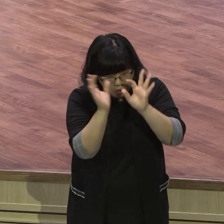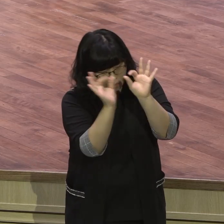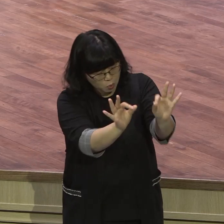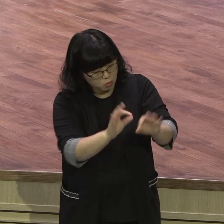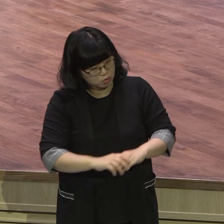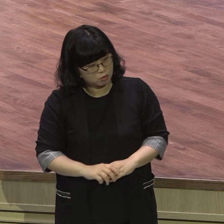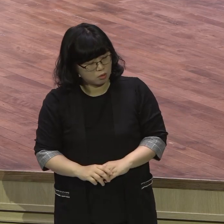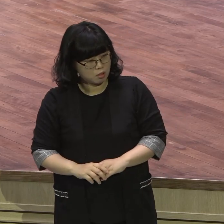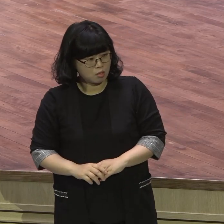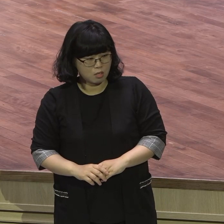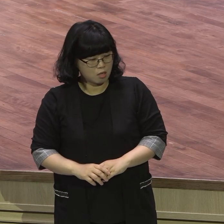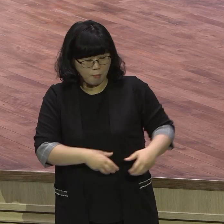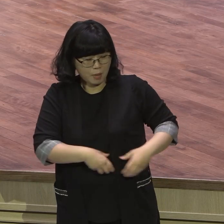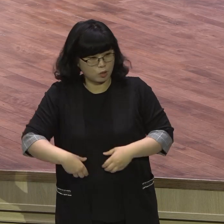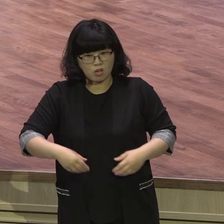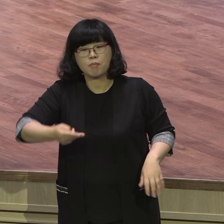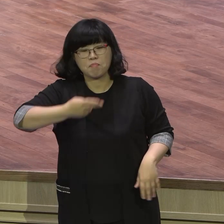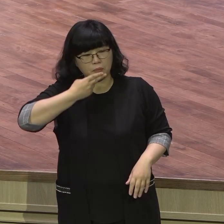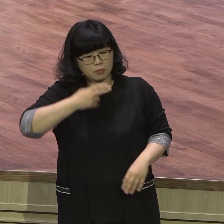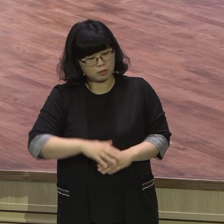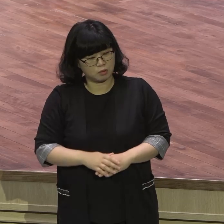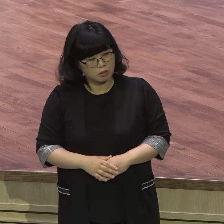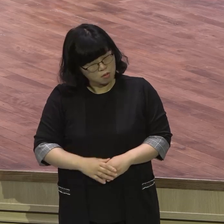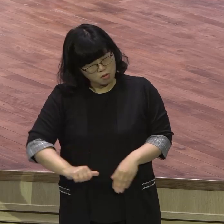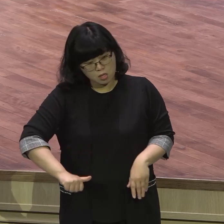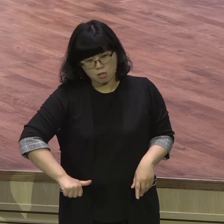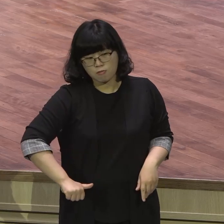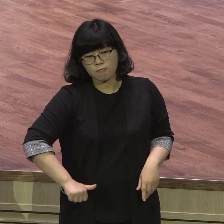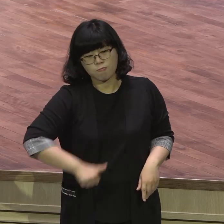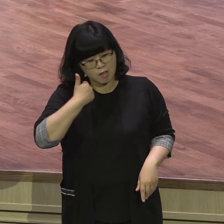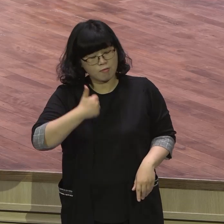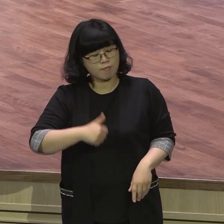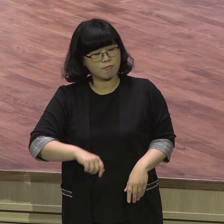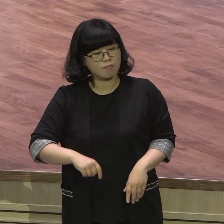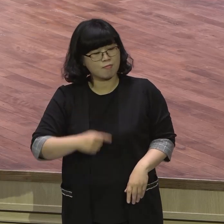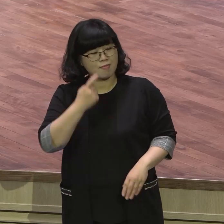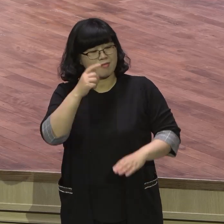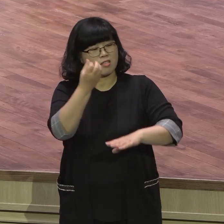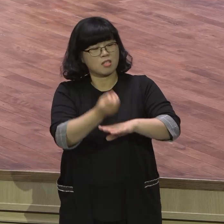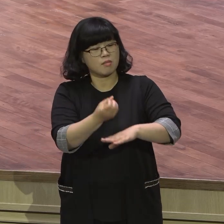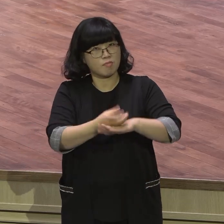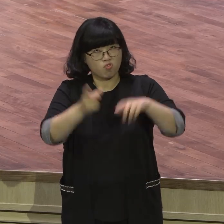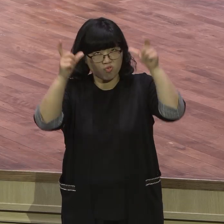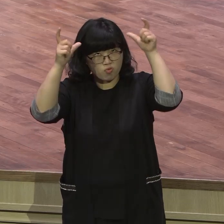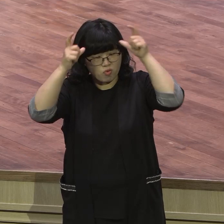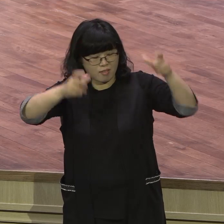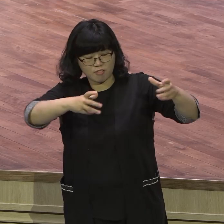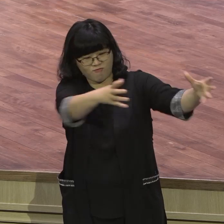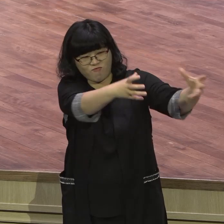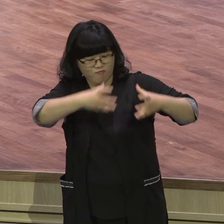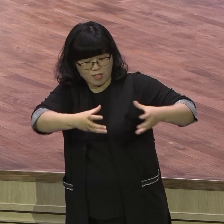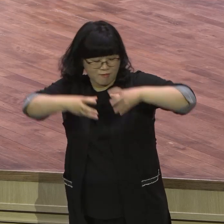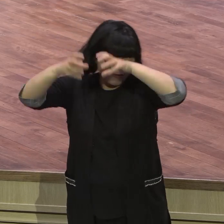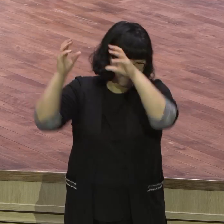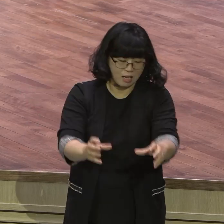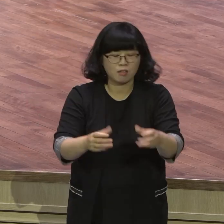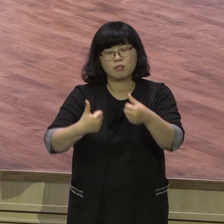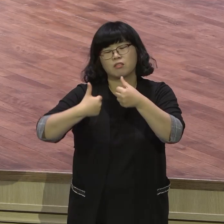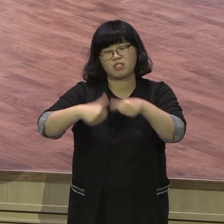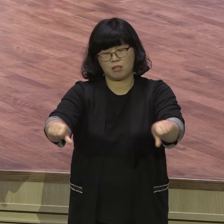주저함도 없이 그들을 앞에서 금송아지 우상을 박살내버렸어요 다